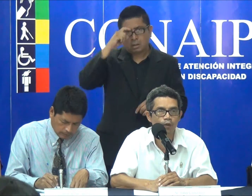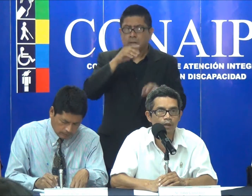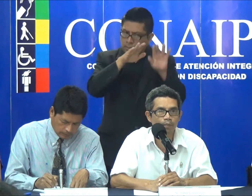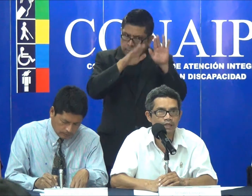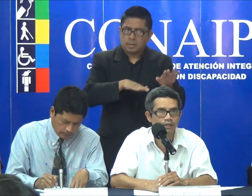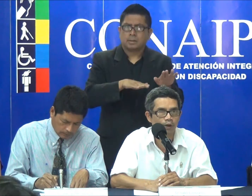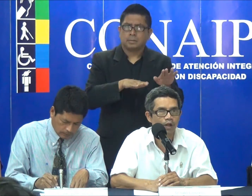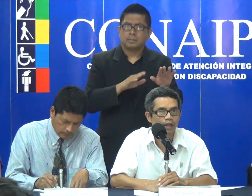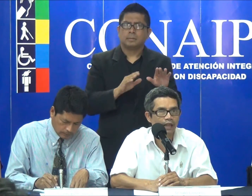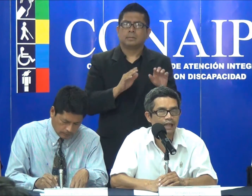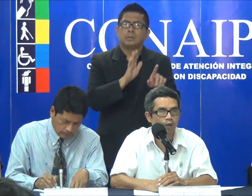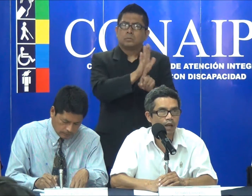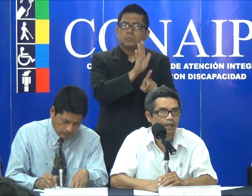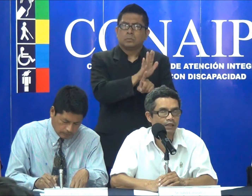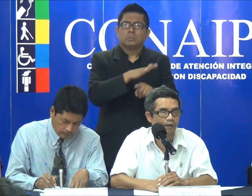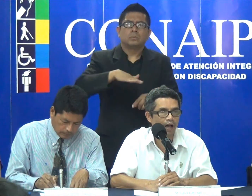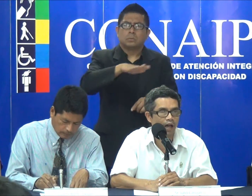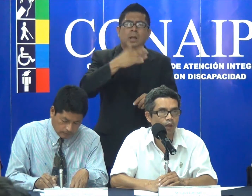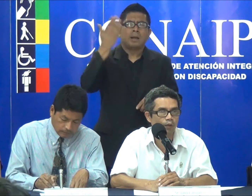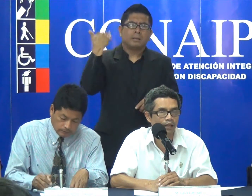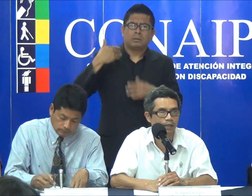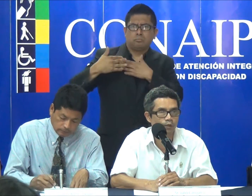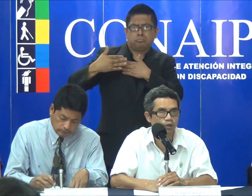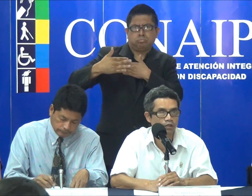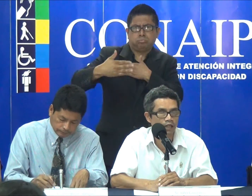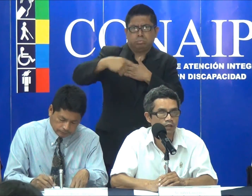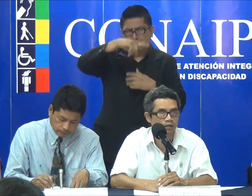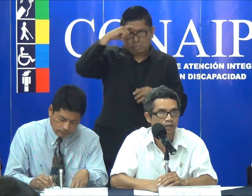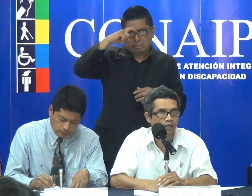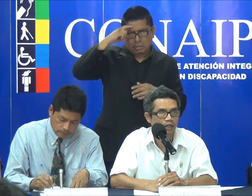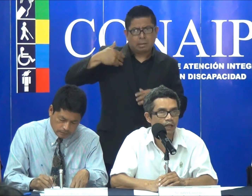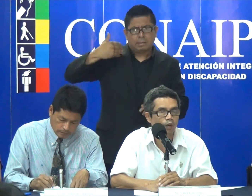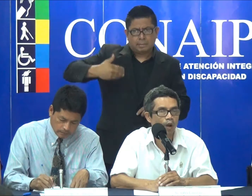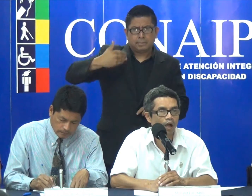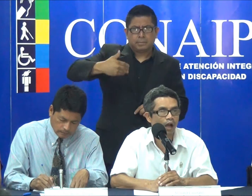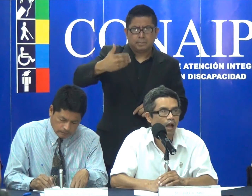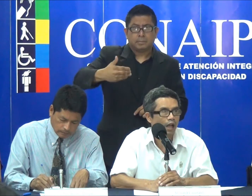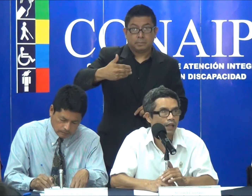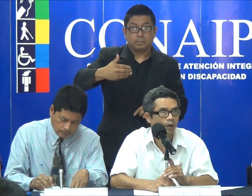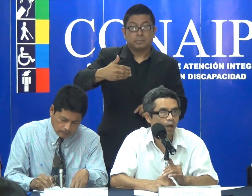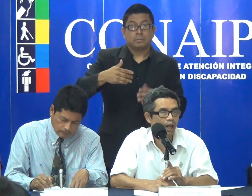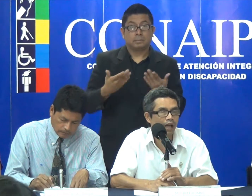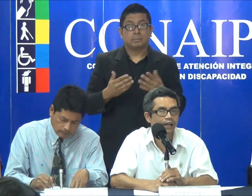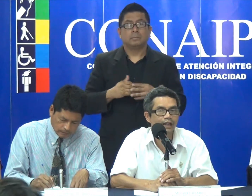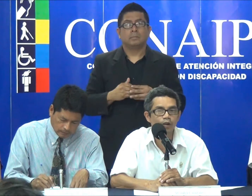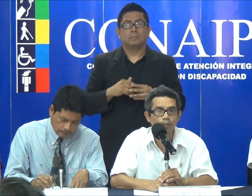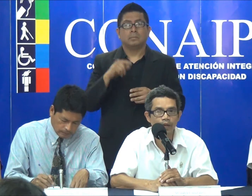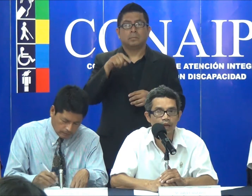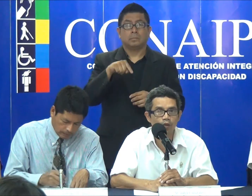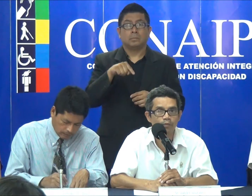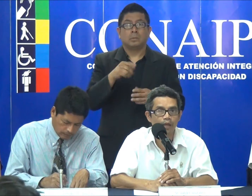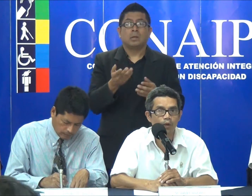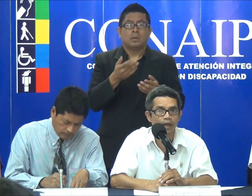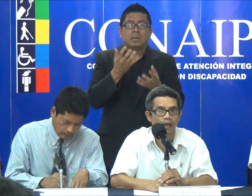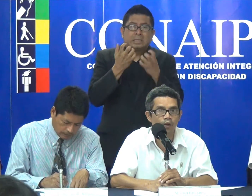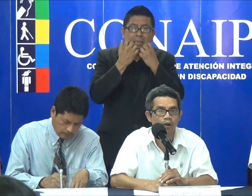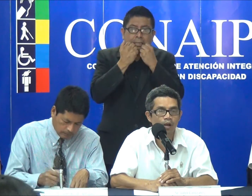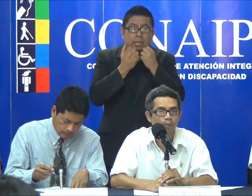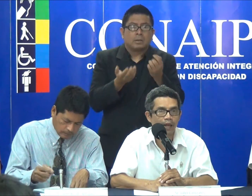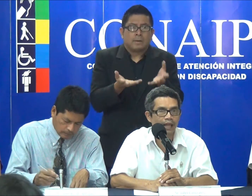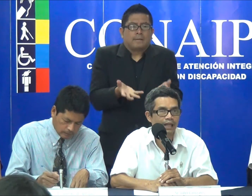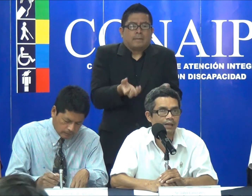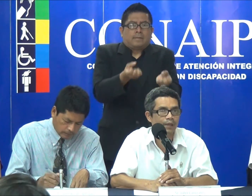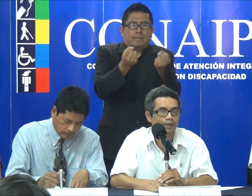respete un espacio en el cual han trabajado durante muchos años, el cual el cual han recuperado y